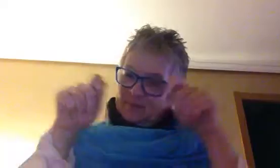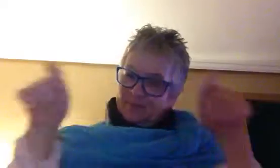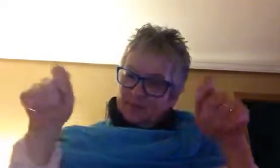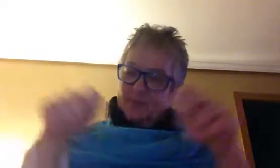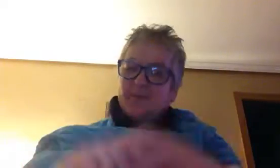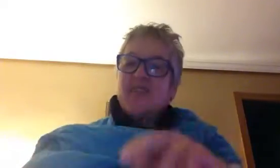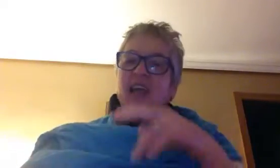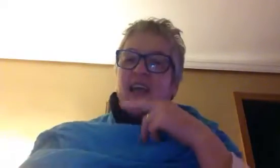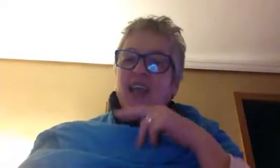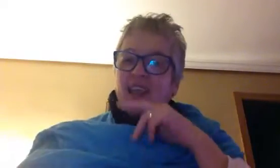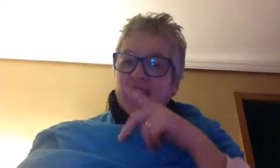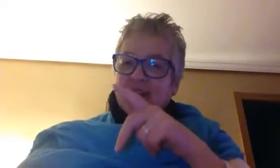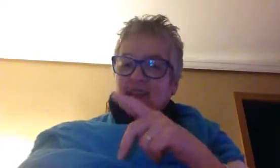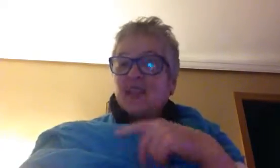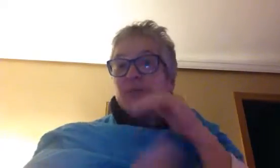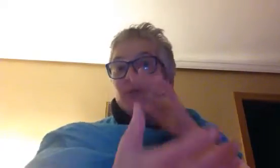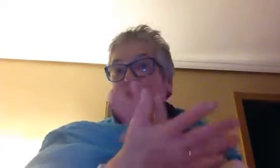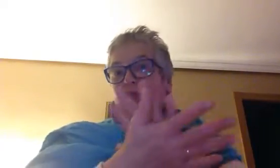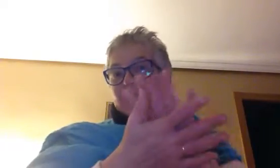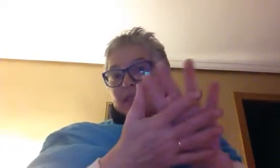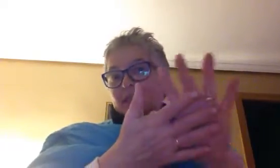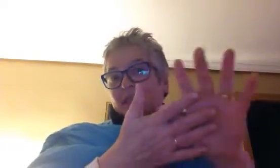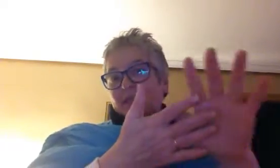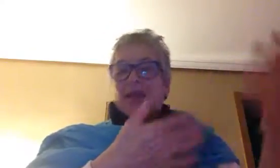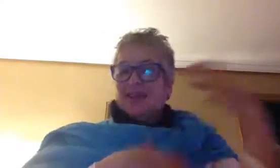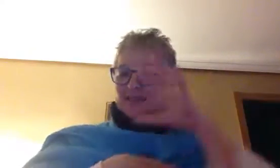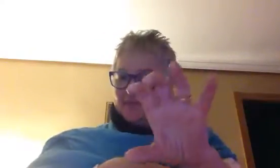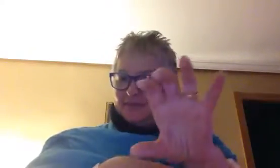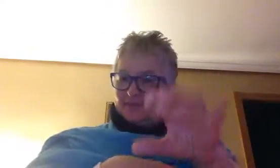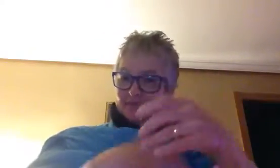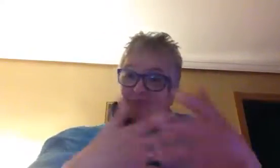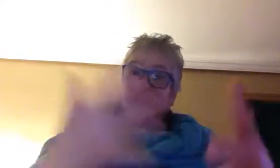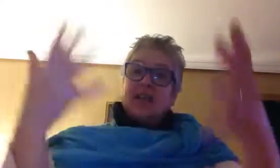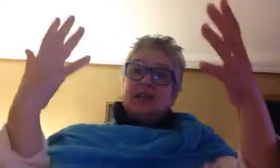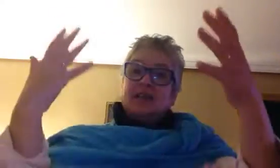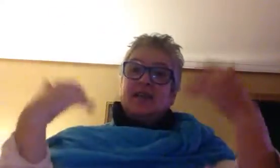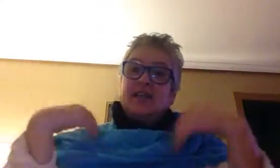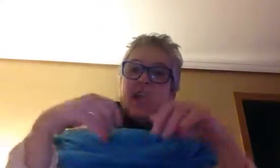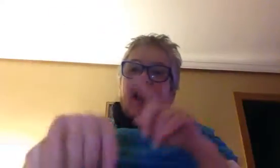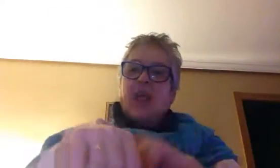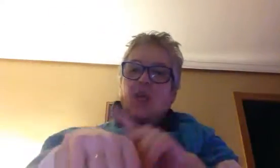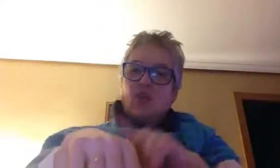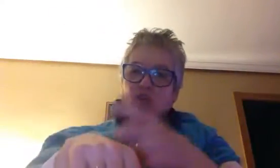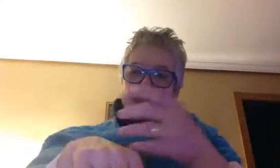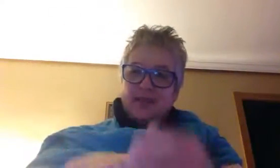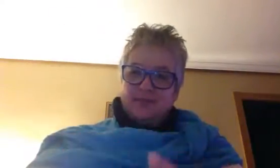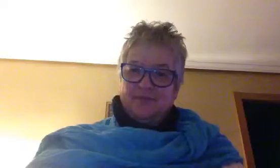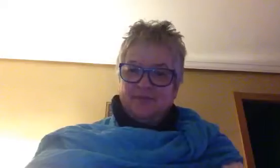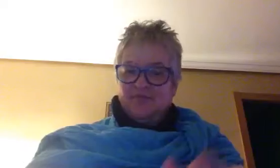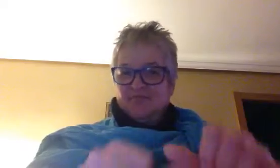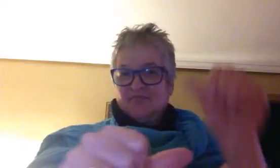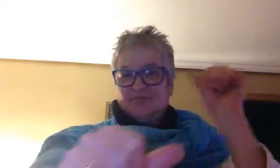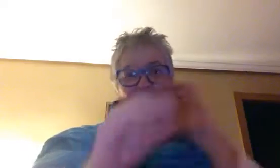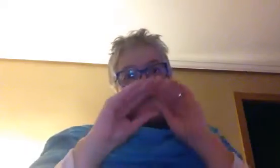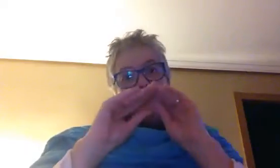La verdad es que hoy tenemos un propósito, para que yo estoy embarazada, Alejandro, con permiso de la maravillosa